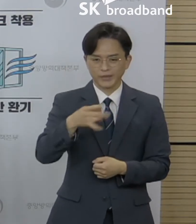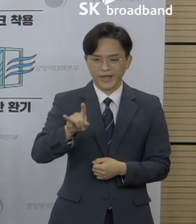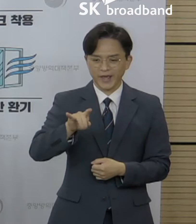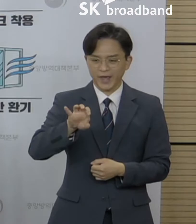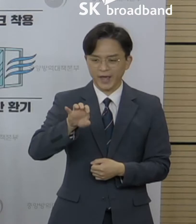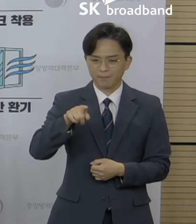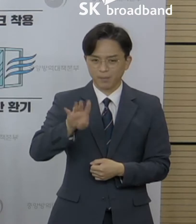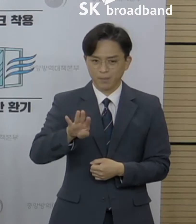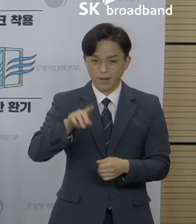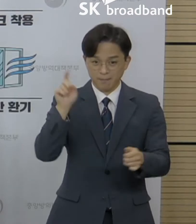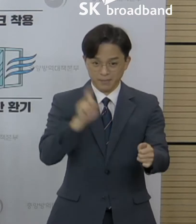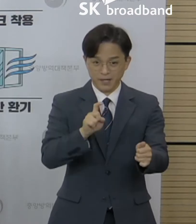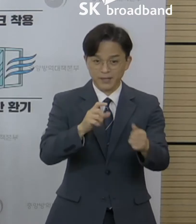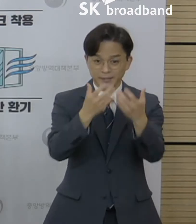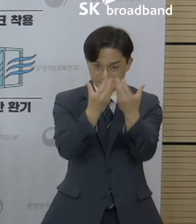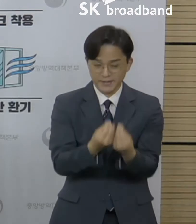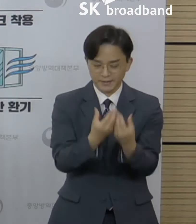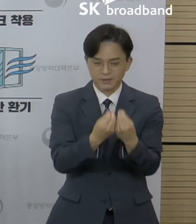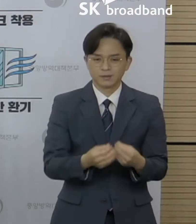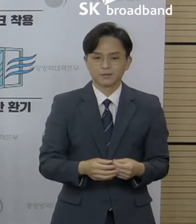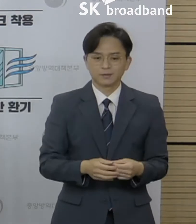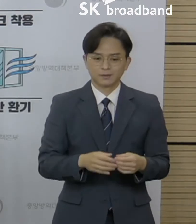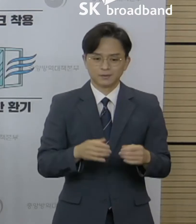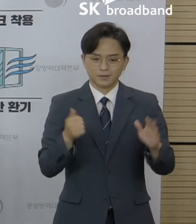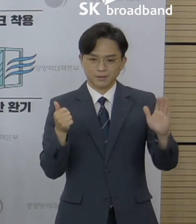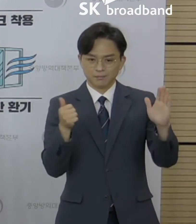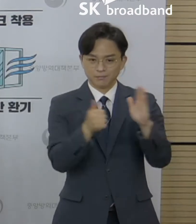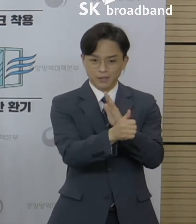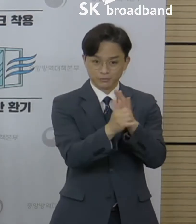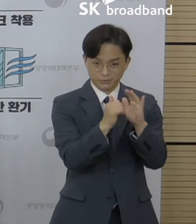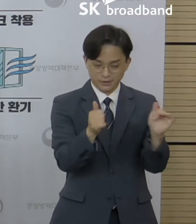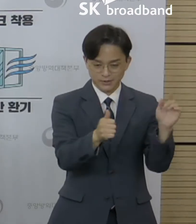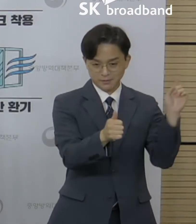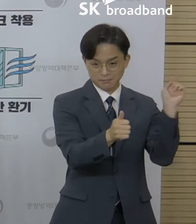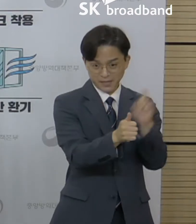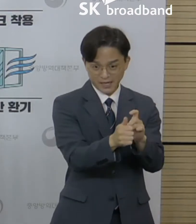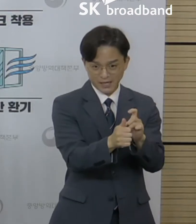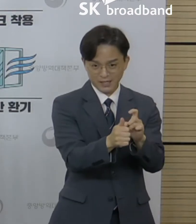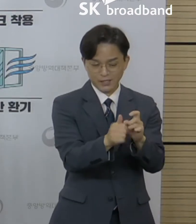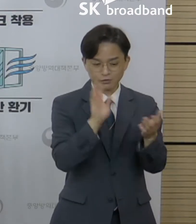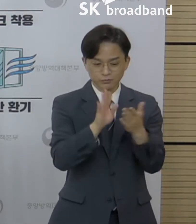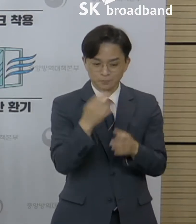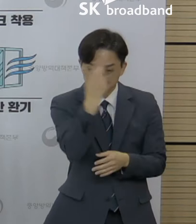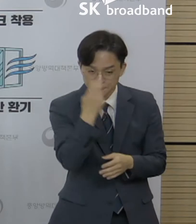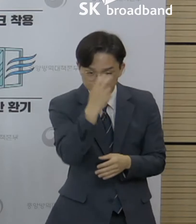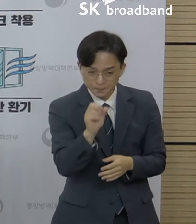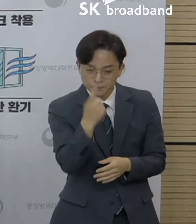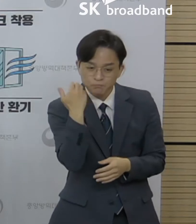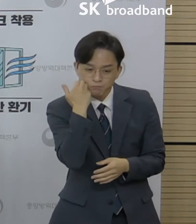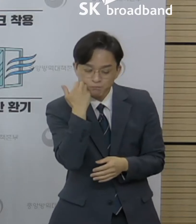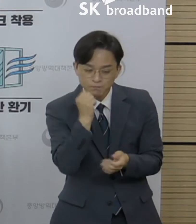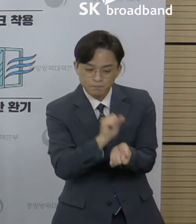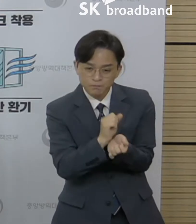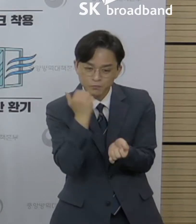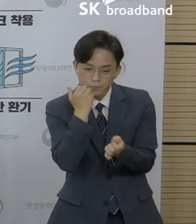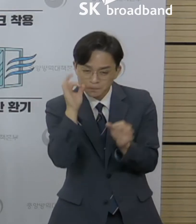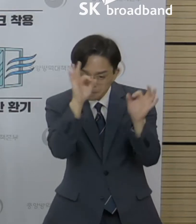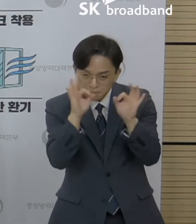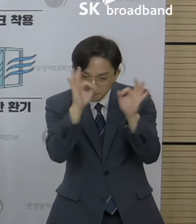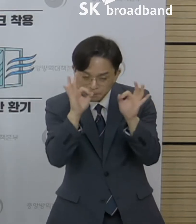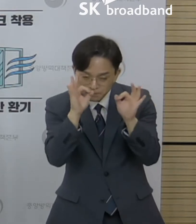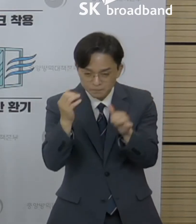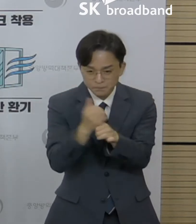중 확진자가 발생한 이후 접촉자를 추적 조사한 결과 이용자 등 관련 환자가